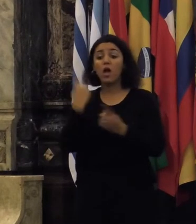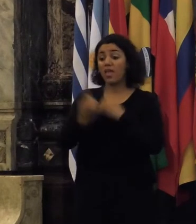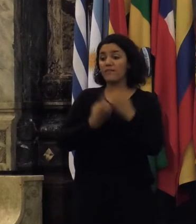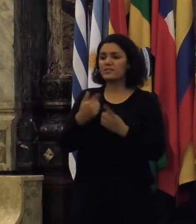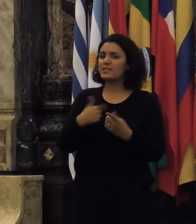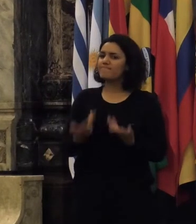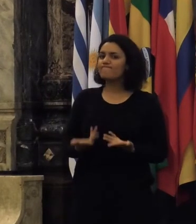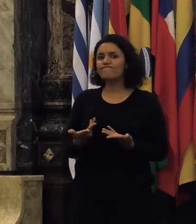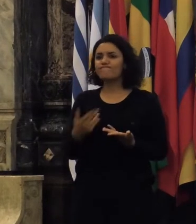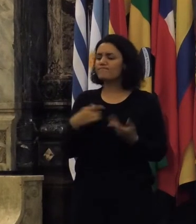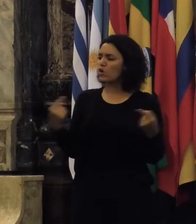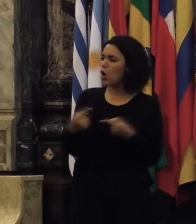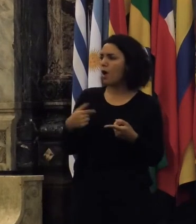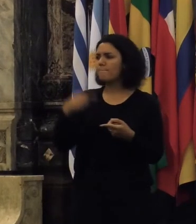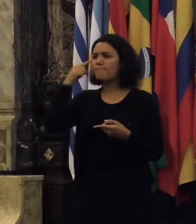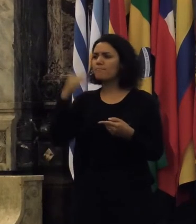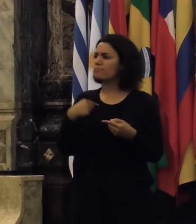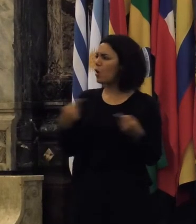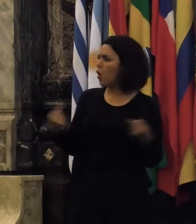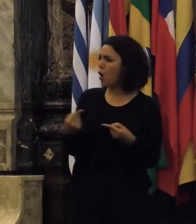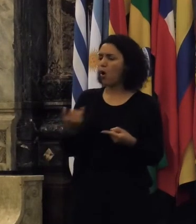una serie de controversias.